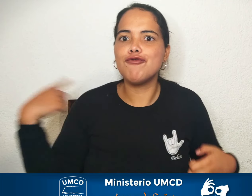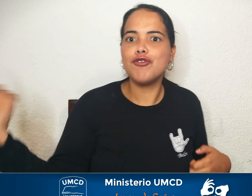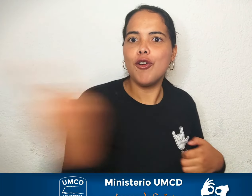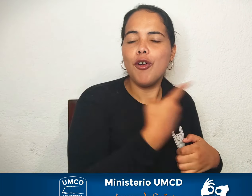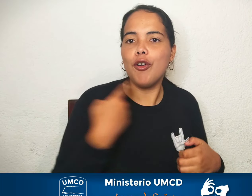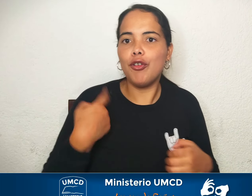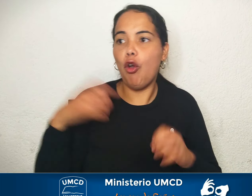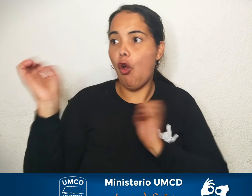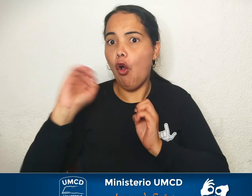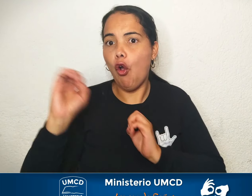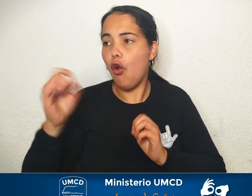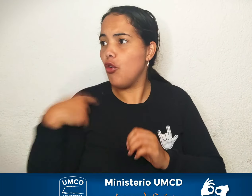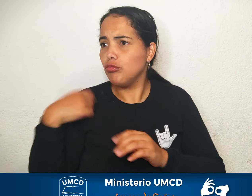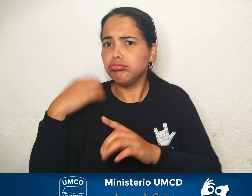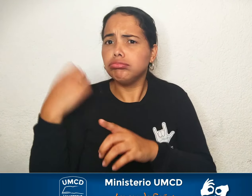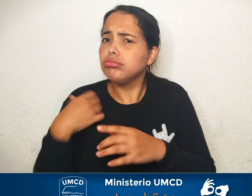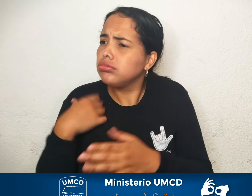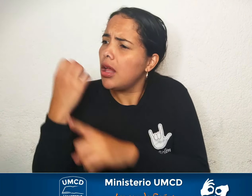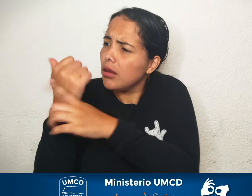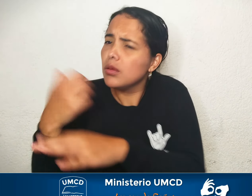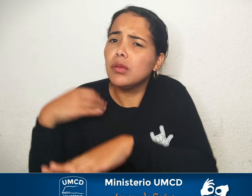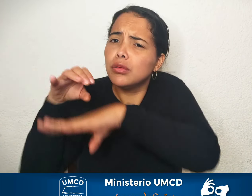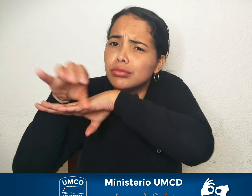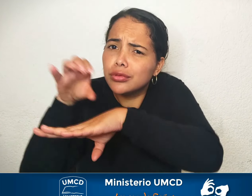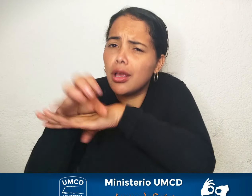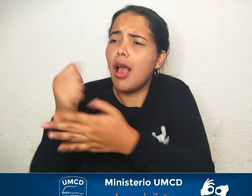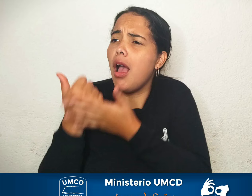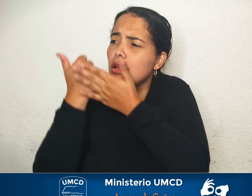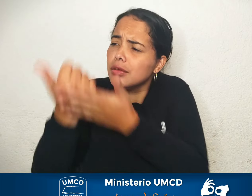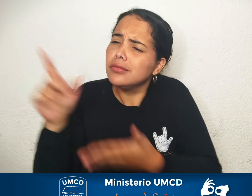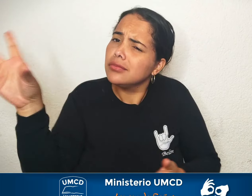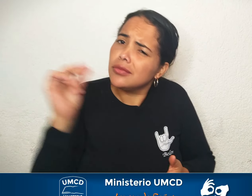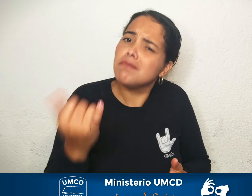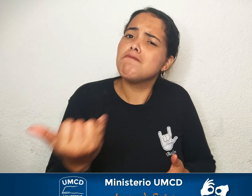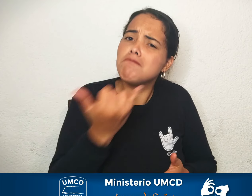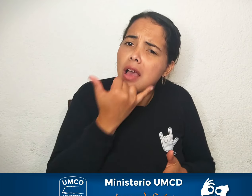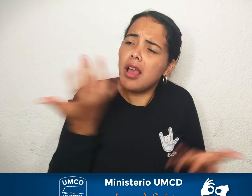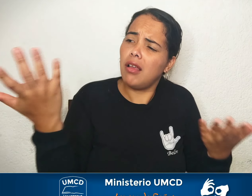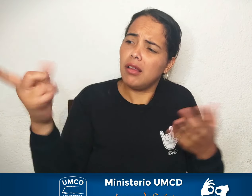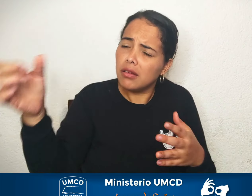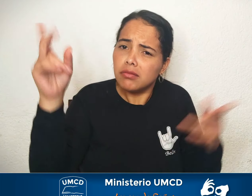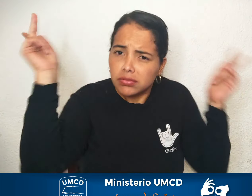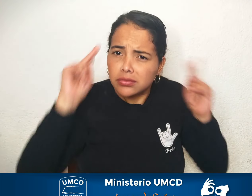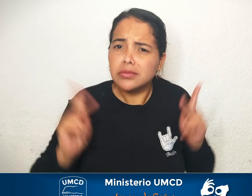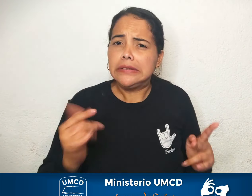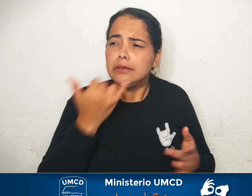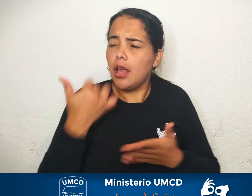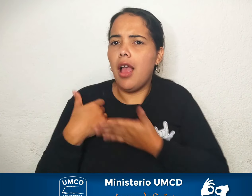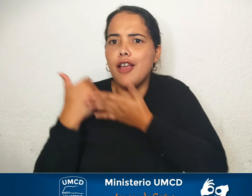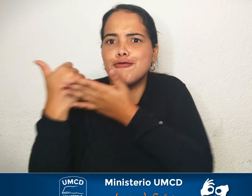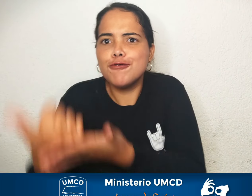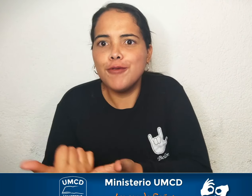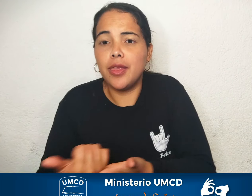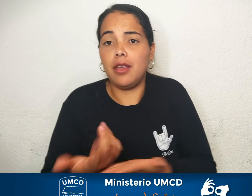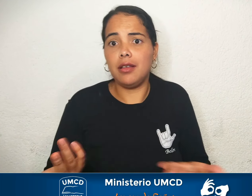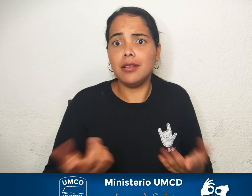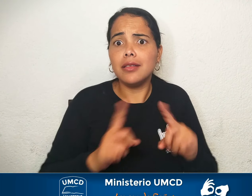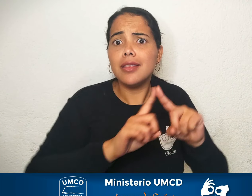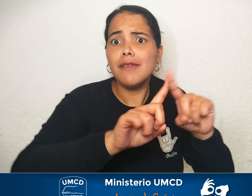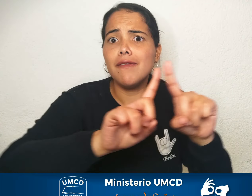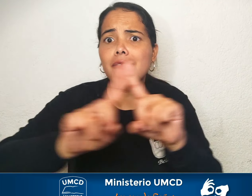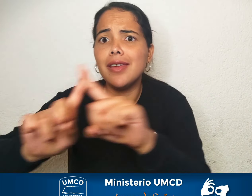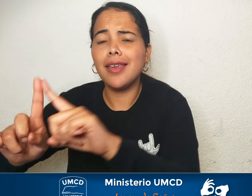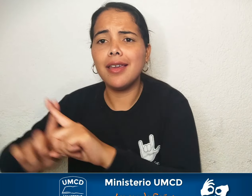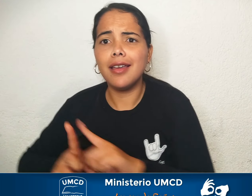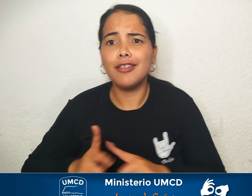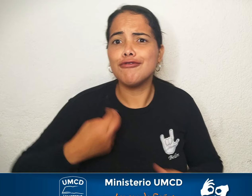usó para reprender a un hermano y ayudarle a corregir esa vida en la que estaba en el pecado. De